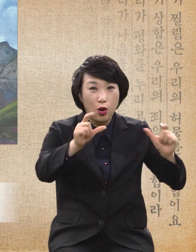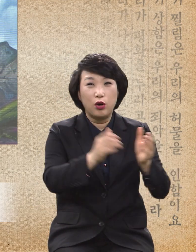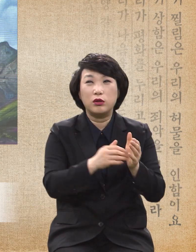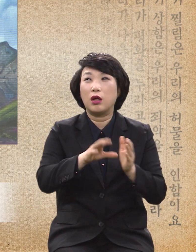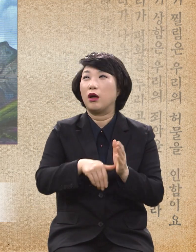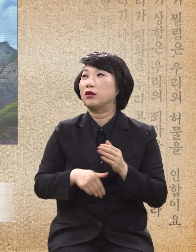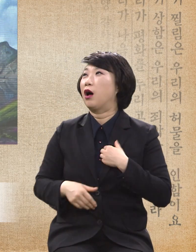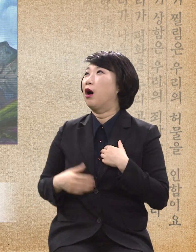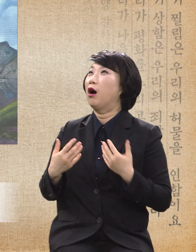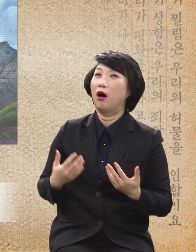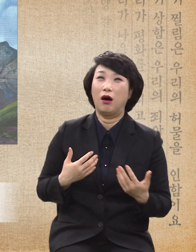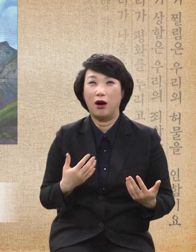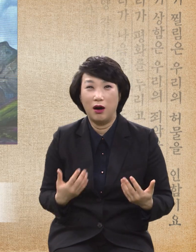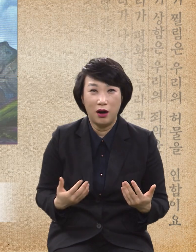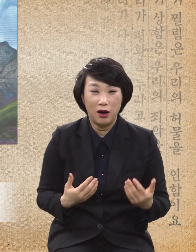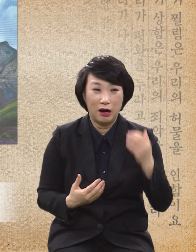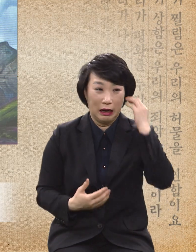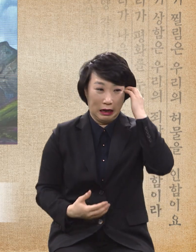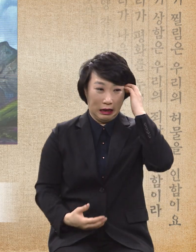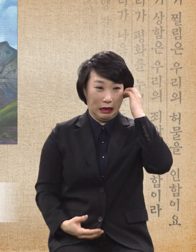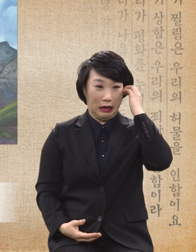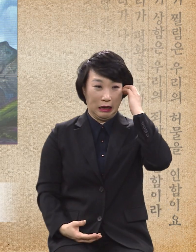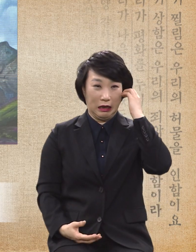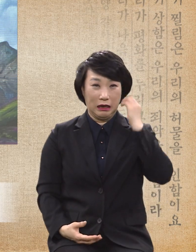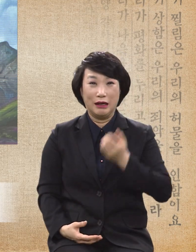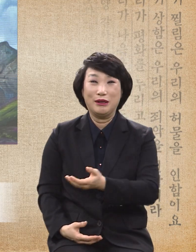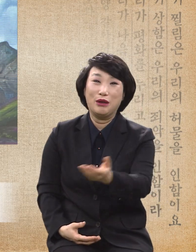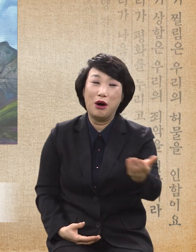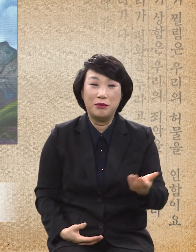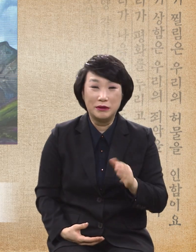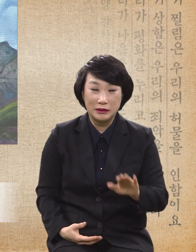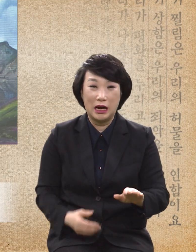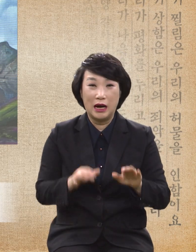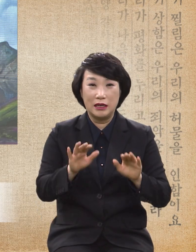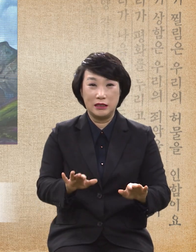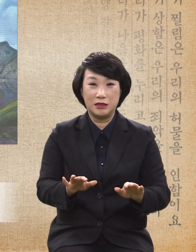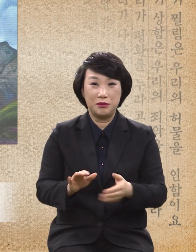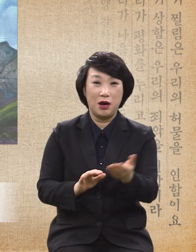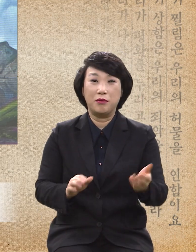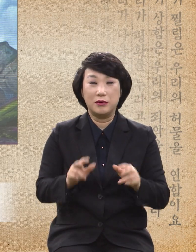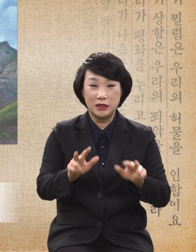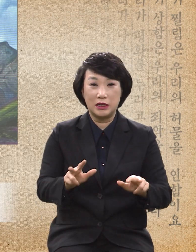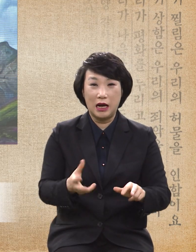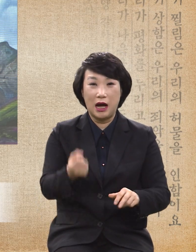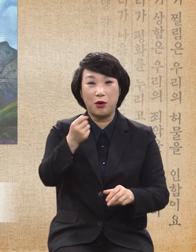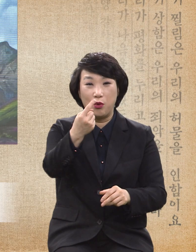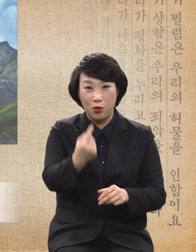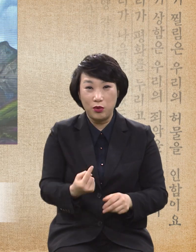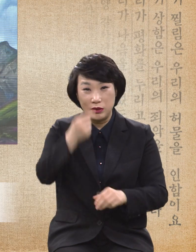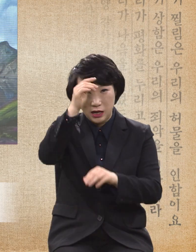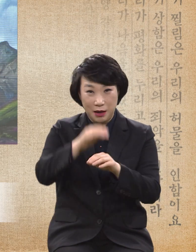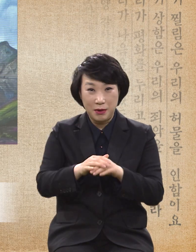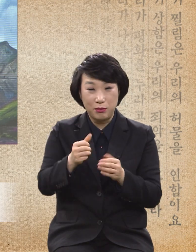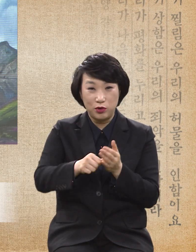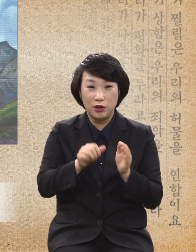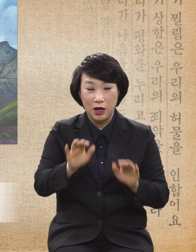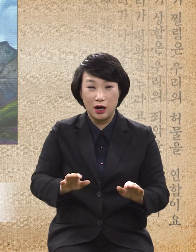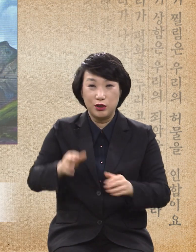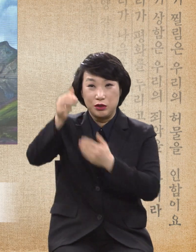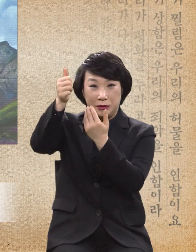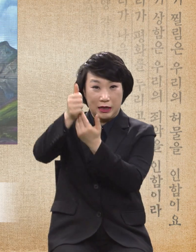때 어떻게 감당하겠느냐 그 말이에요. 여러분들이 가지고 있는 예물이 지금 과연